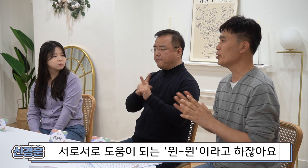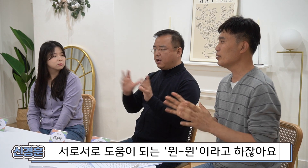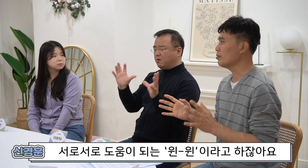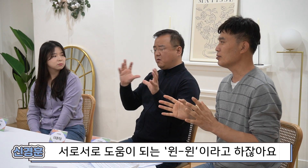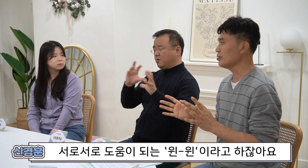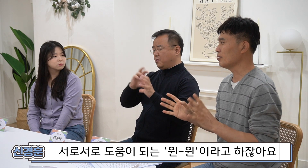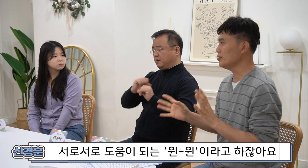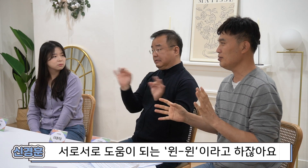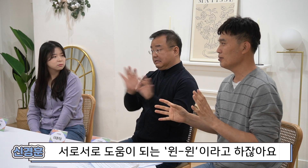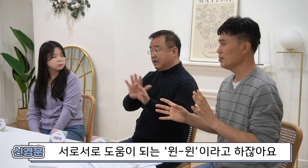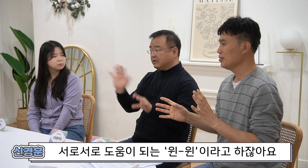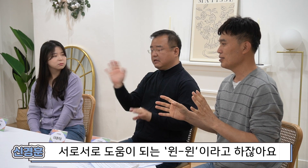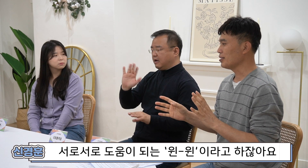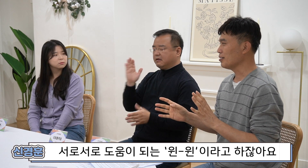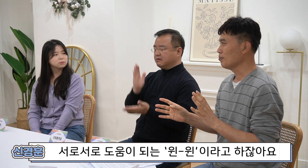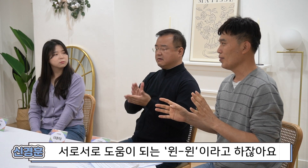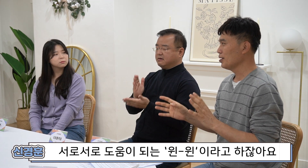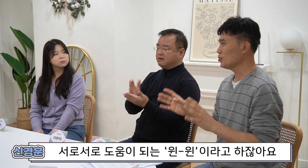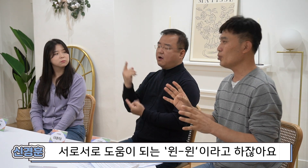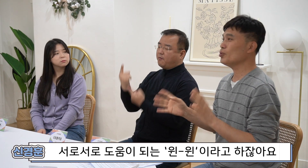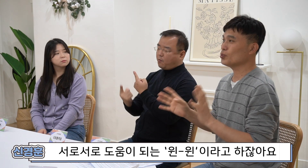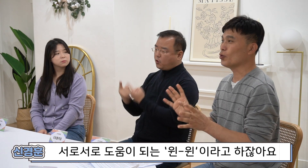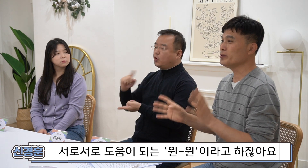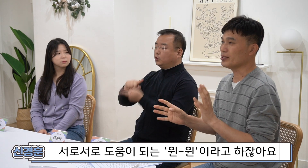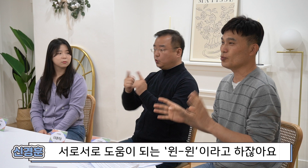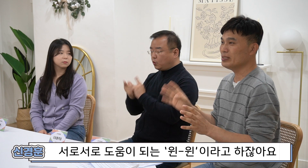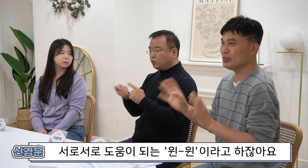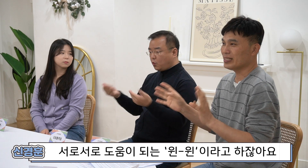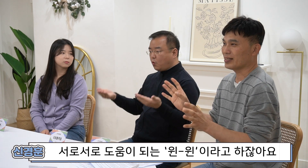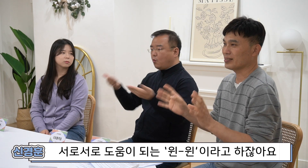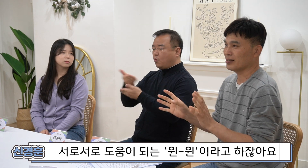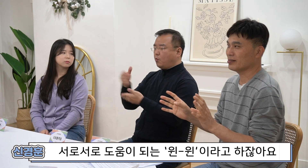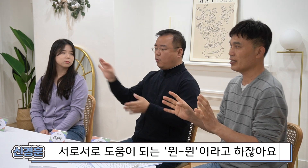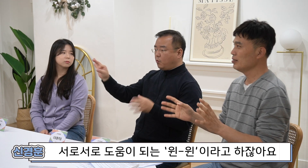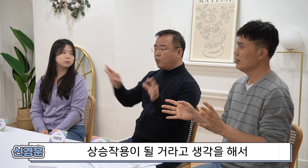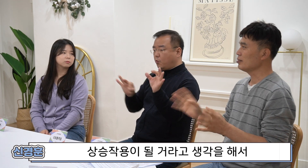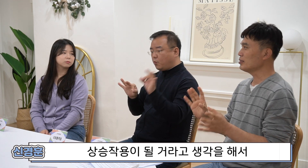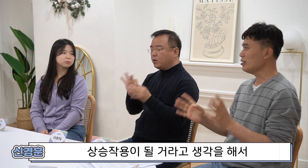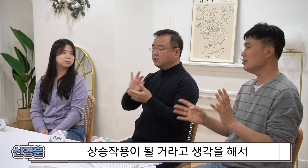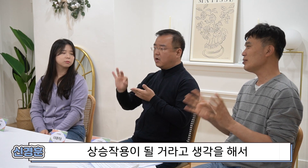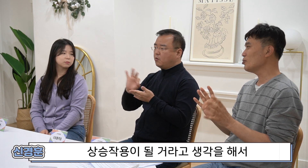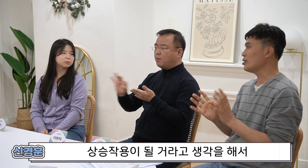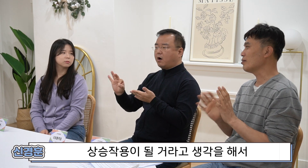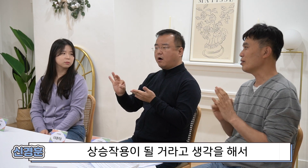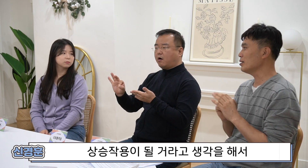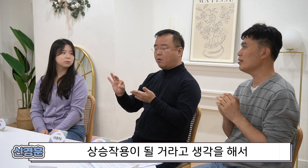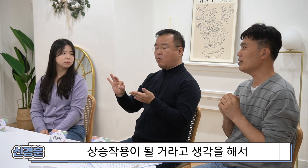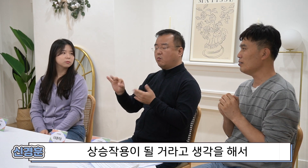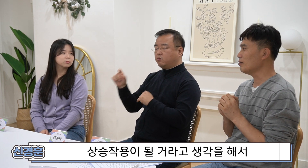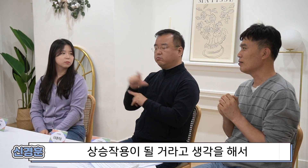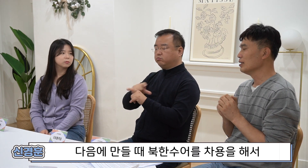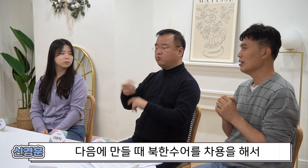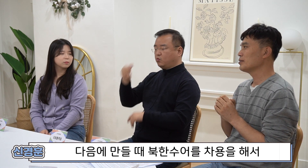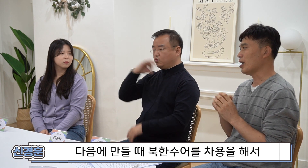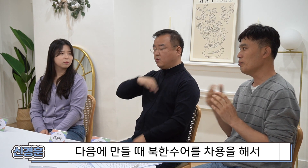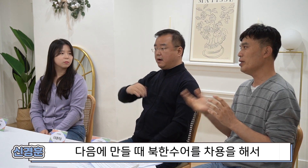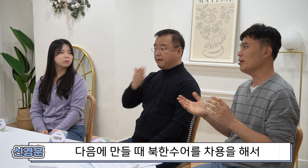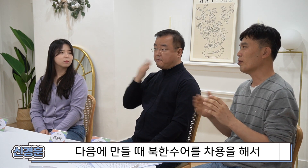오히려 더 그래서 저는 서로 도움이 되는 윈윈이라고 하잖아요. 그런 상승작용이 될 거라고 생각을 해서 다음에